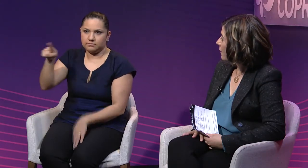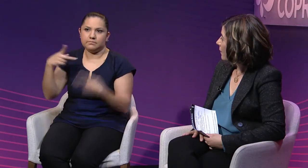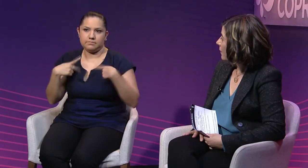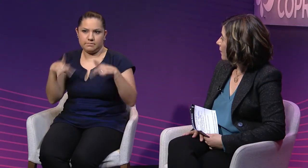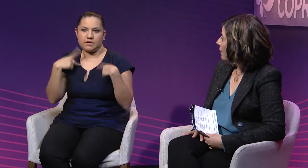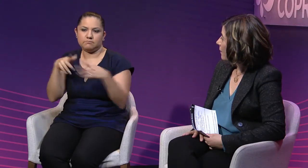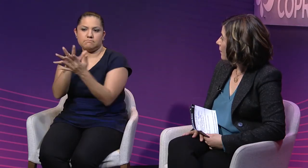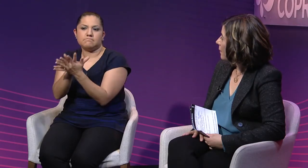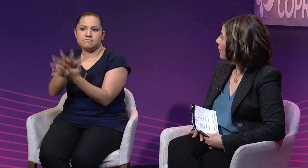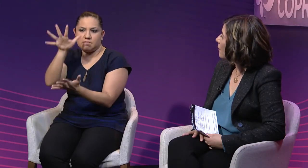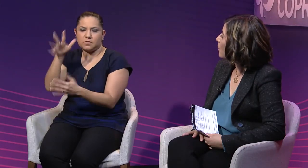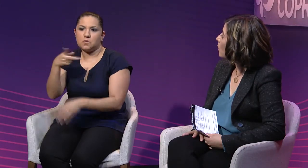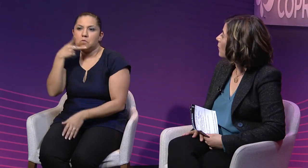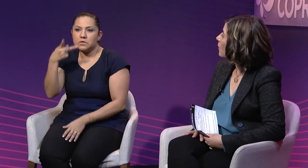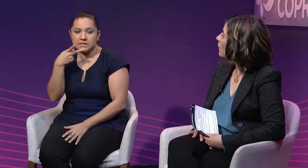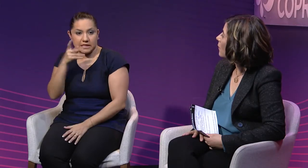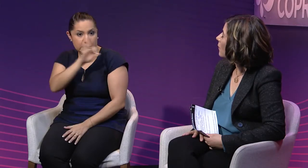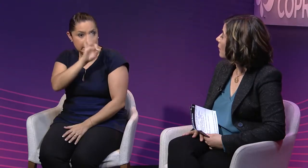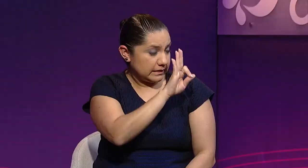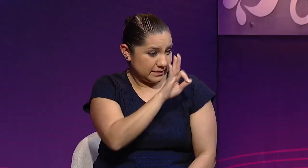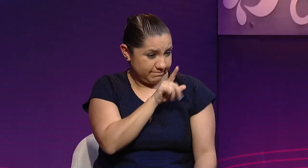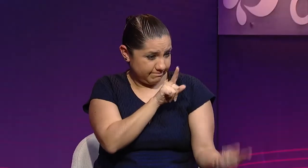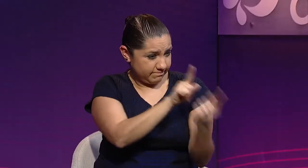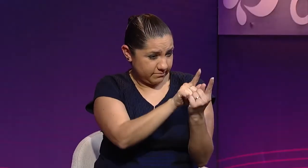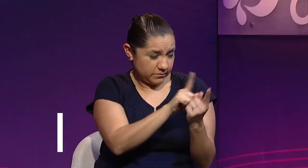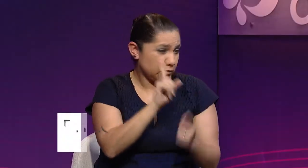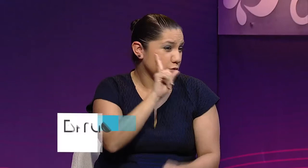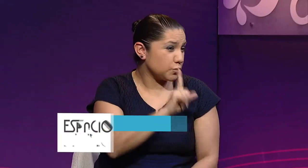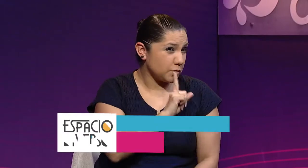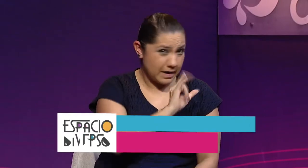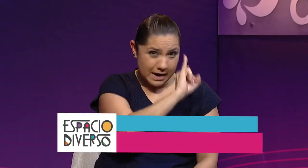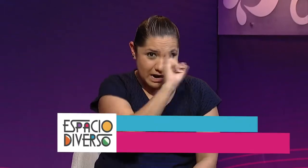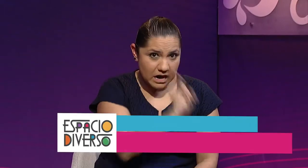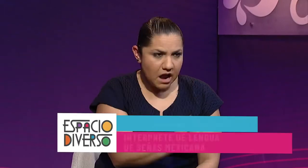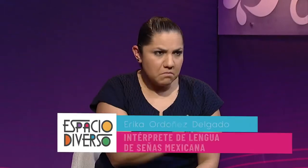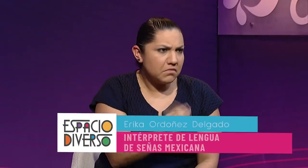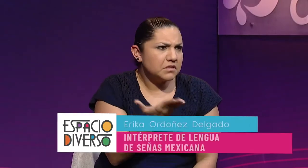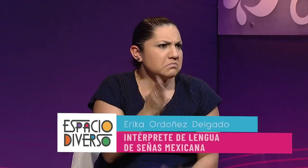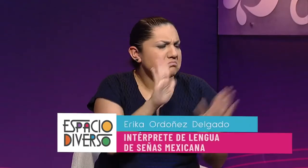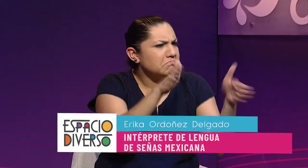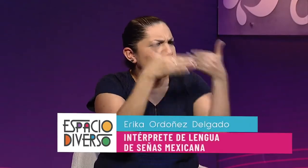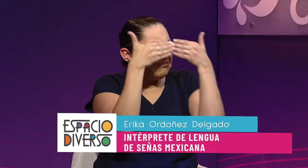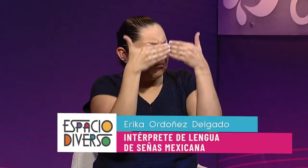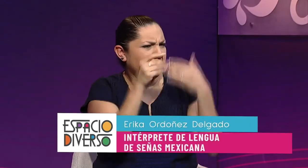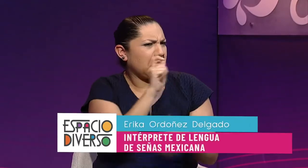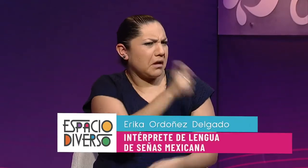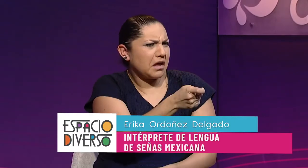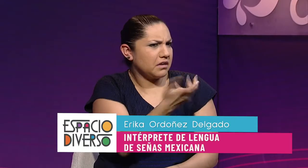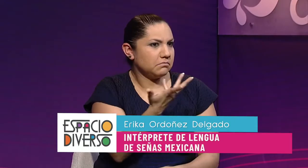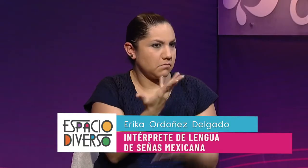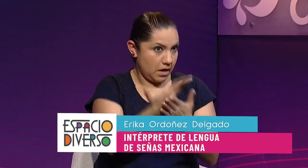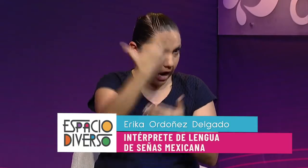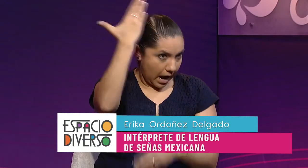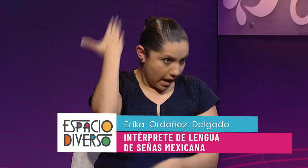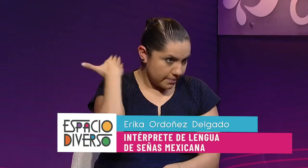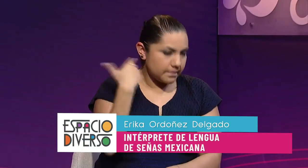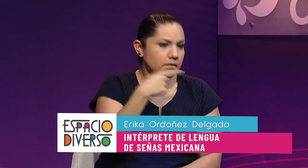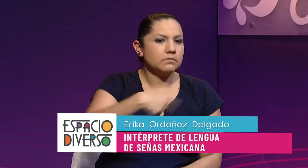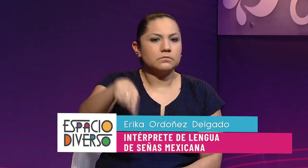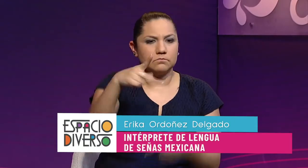Bueno, aquí en México la mayoría de las personas son oyentes y hay muchas personas que no han tenido contacto con